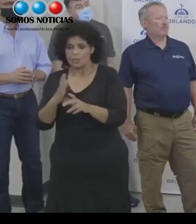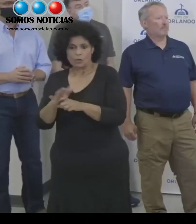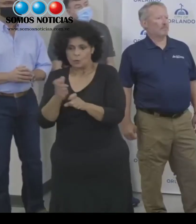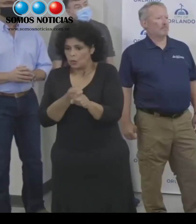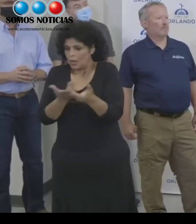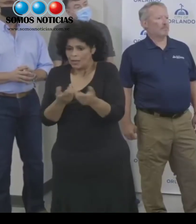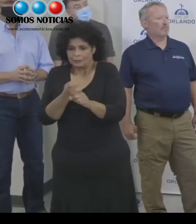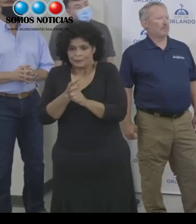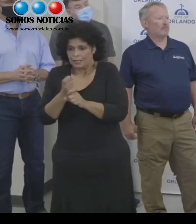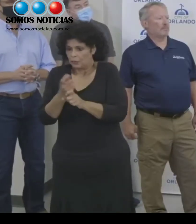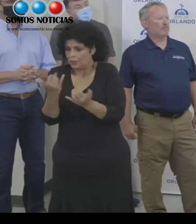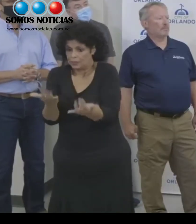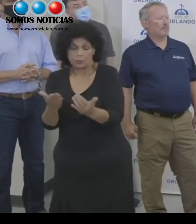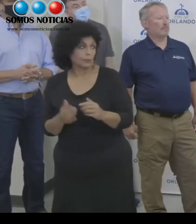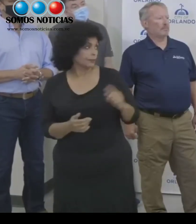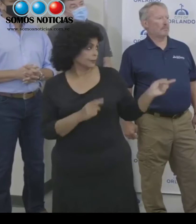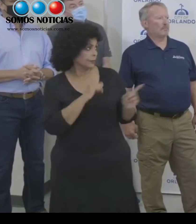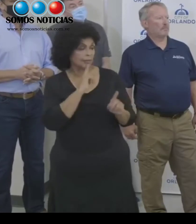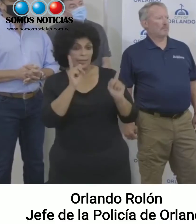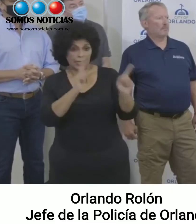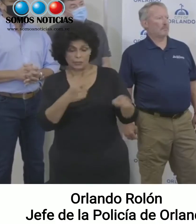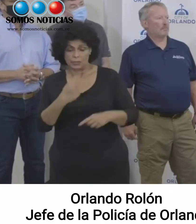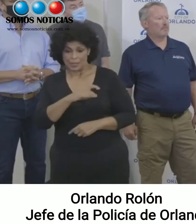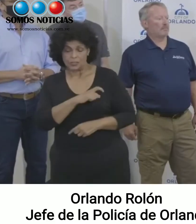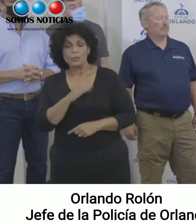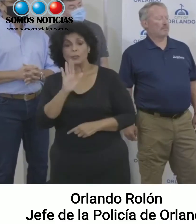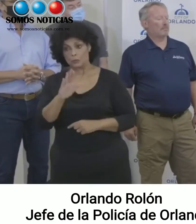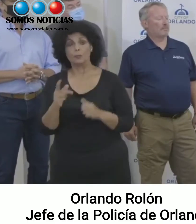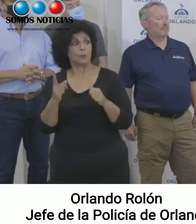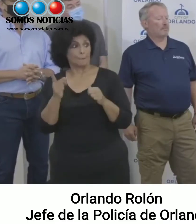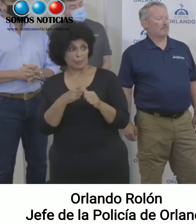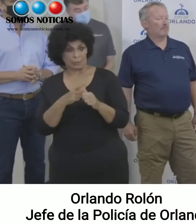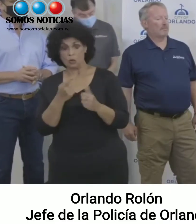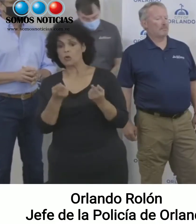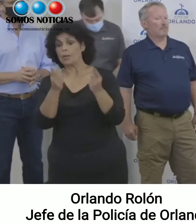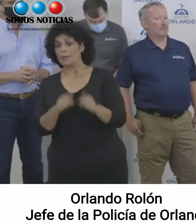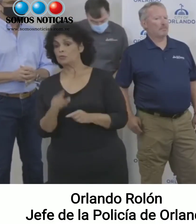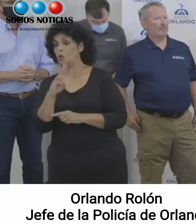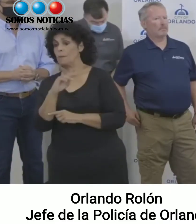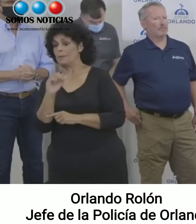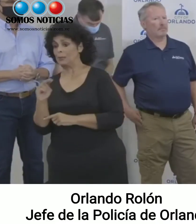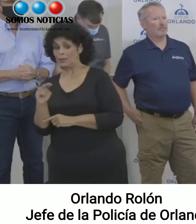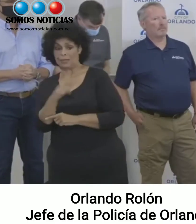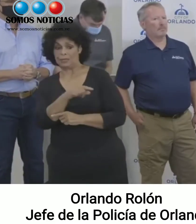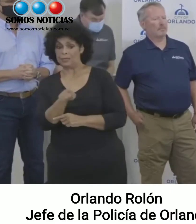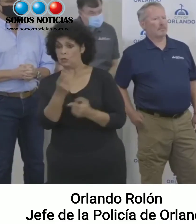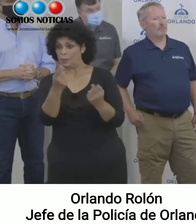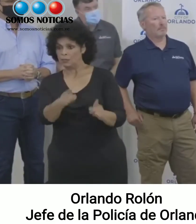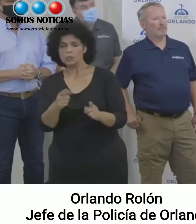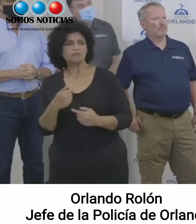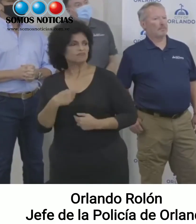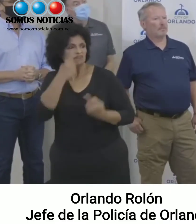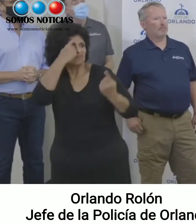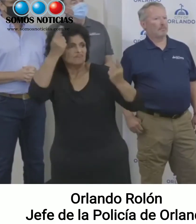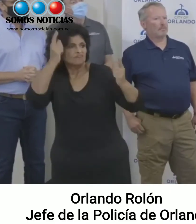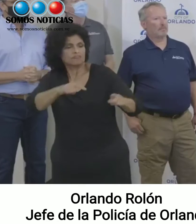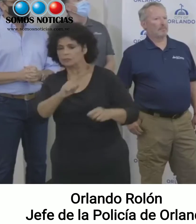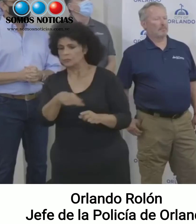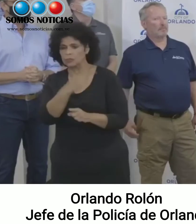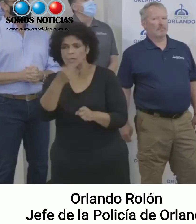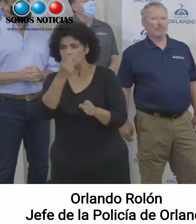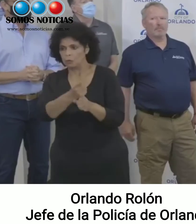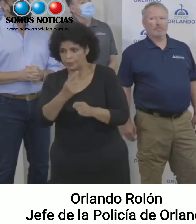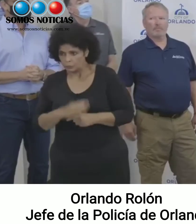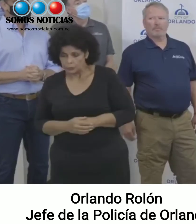primero que nada tenemos que reconocer que lo que sucedió en Minneapolis es algo lo cual nosotros obviamente pensamos igual, que no fue lo correcto. Es algo